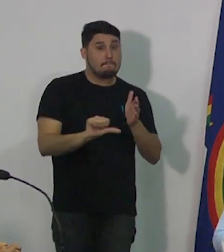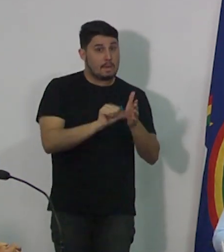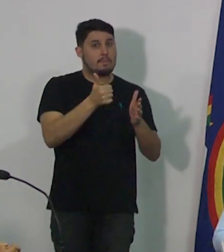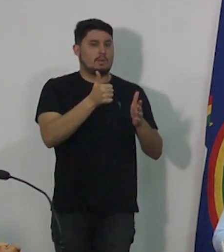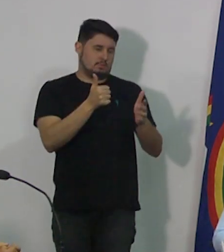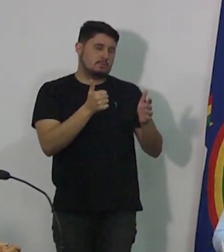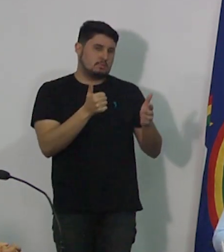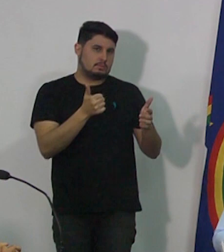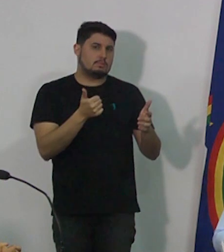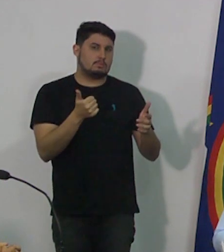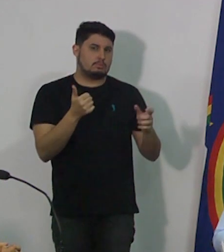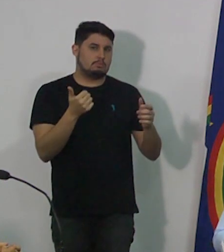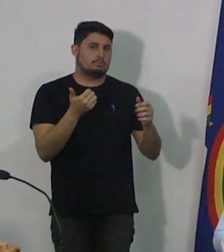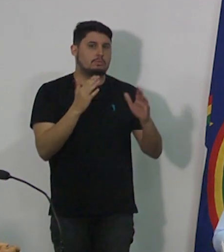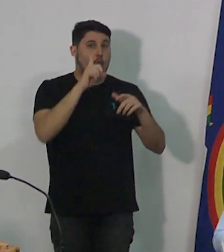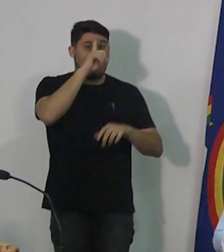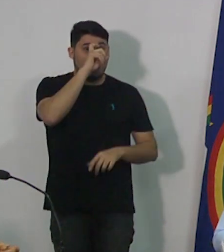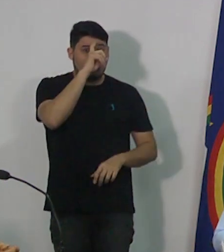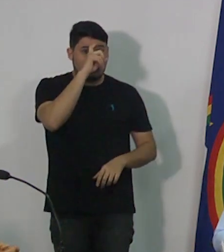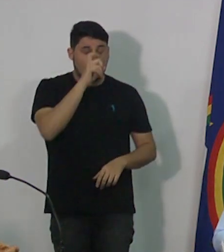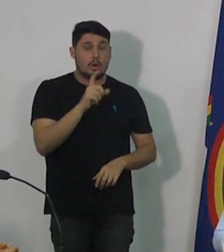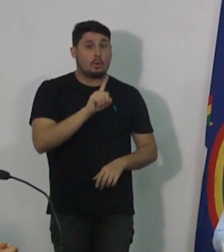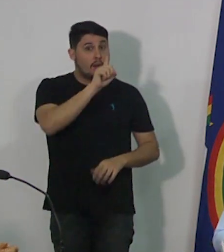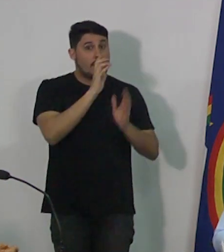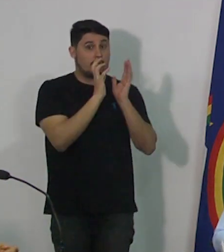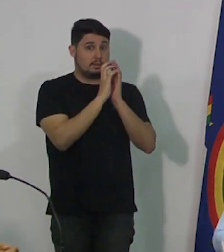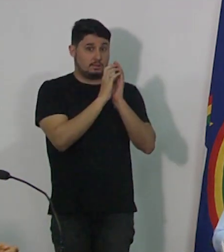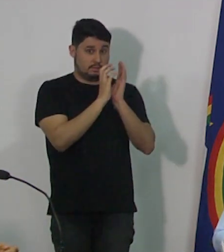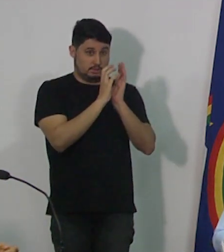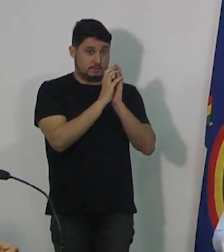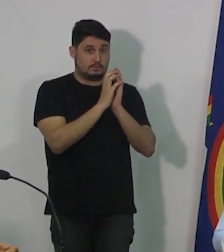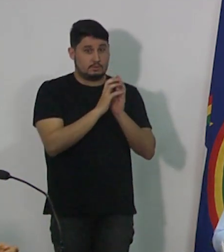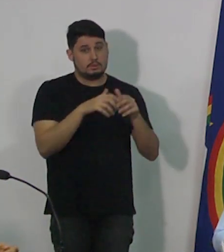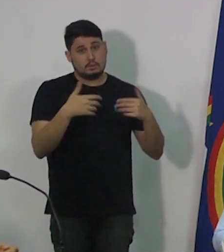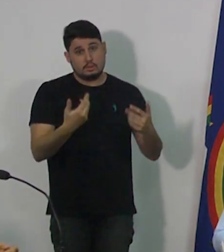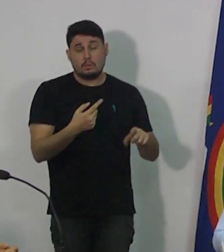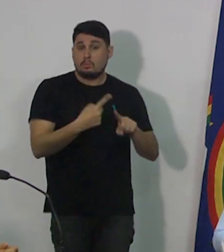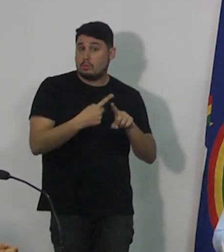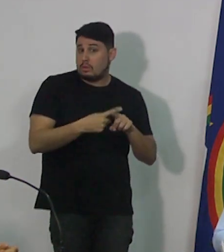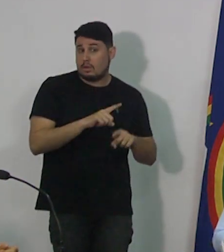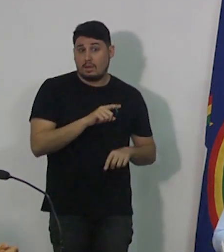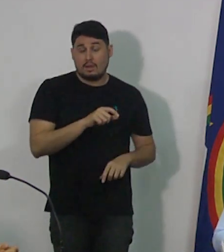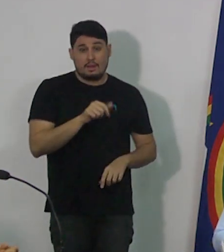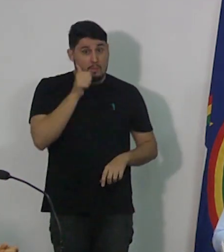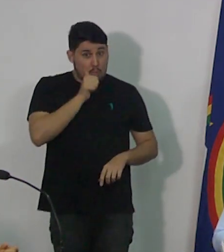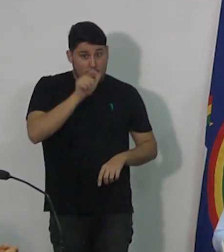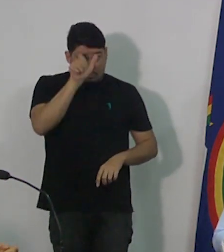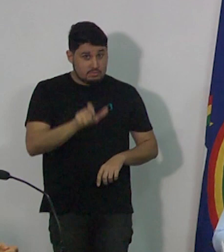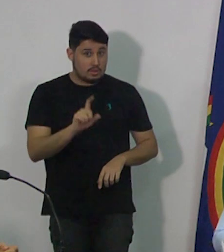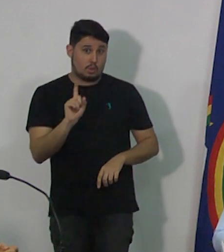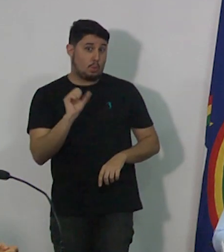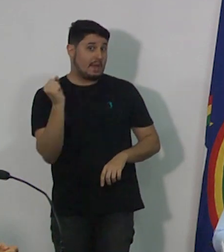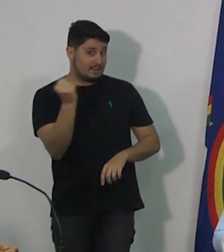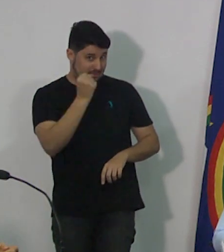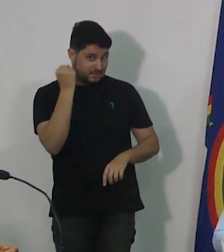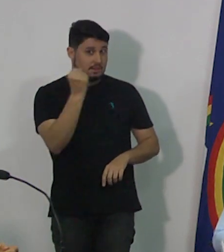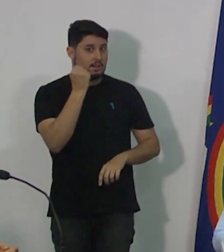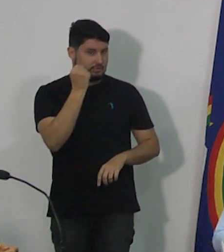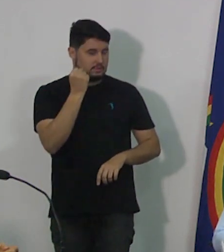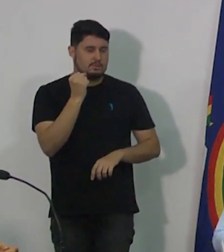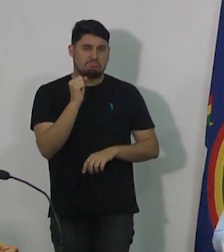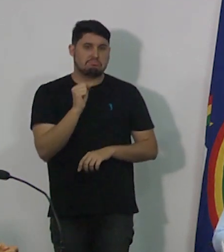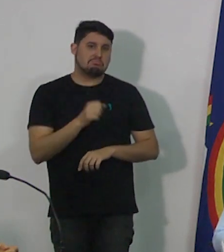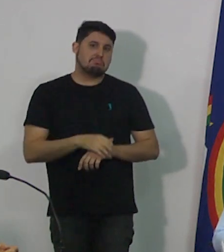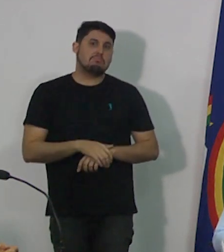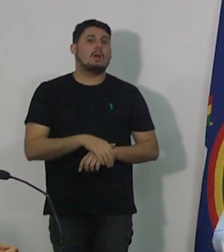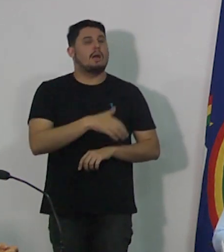no Hospital Oswaldo Cruz. O Hospital Oswaldo Cruz fez o encaminhamento, como não era um caso grave, fez o encaminhamento dessa pessoa para